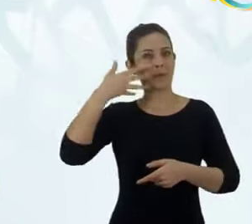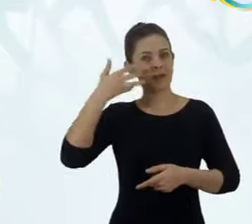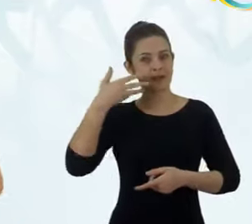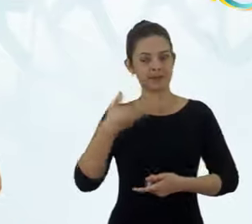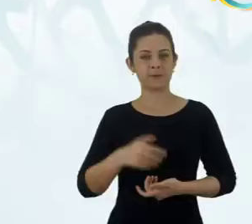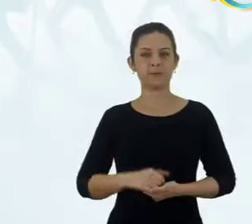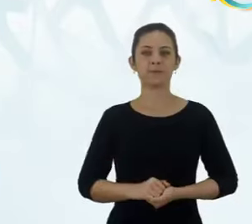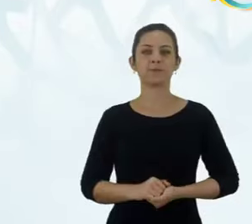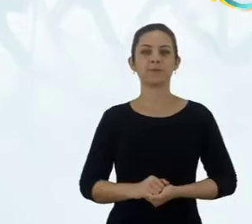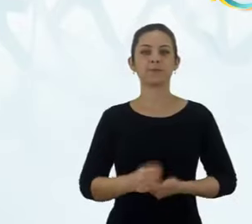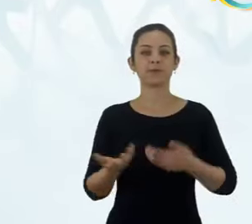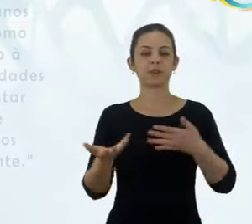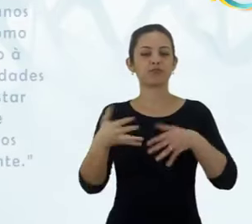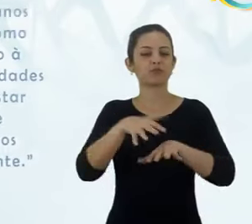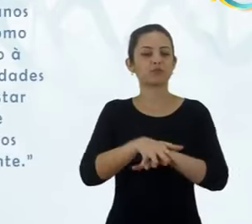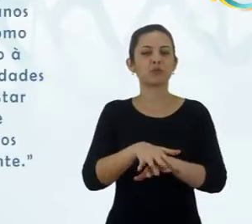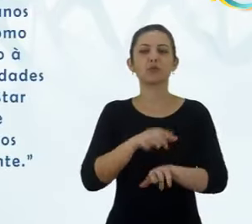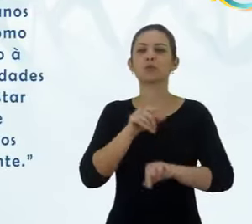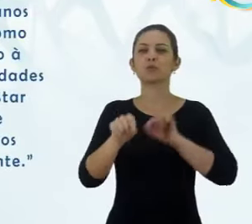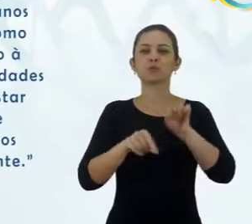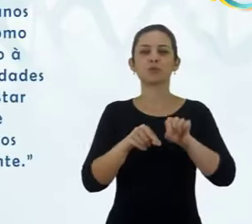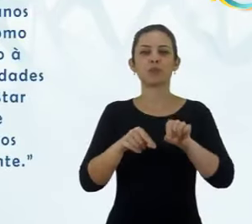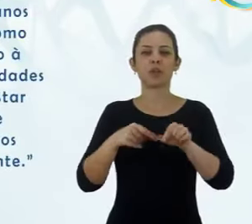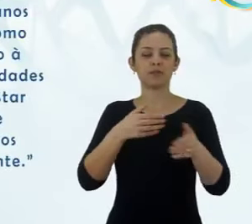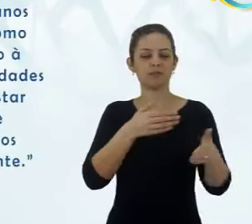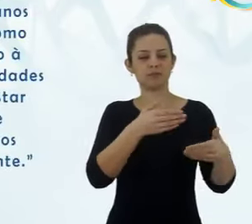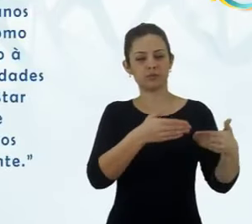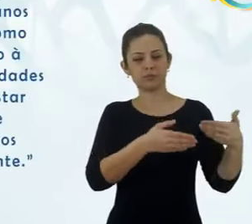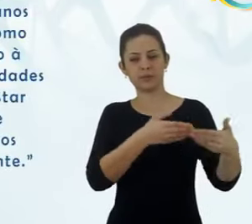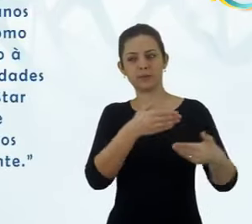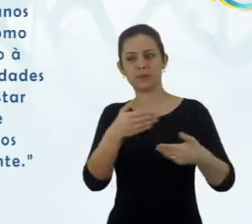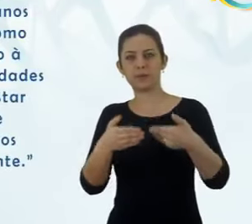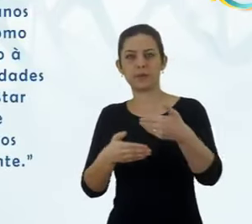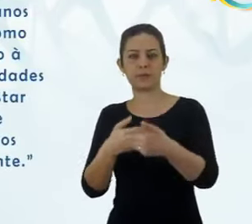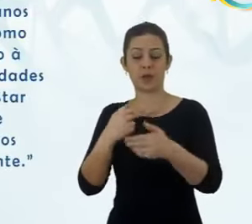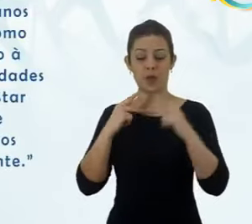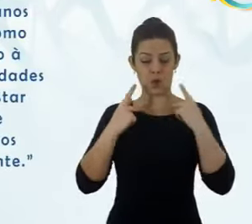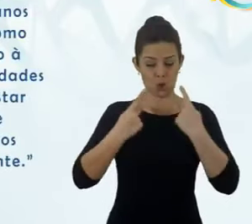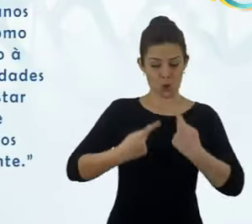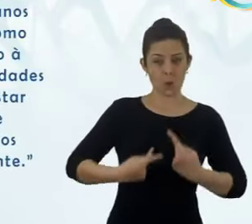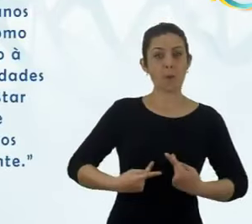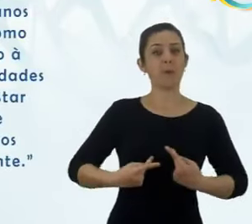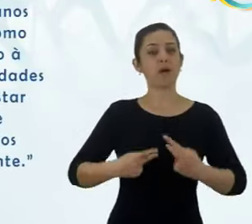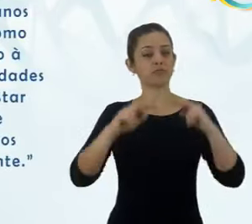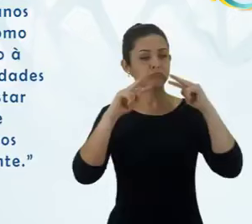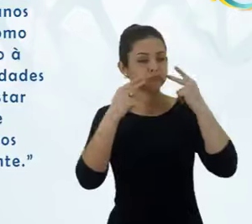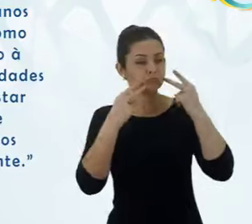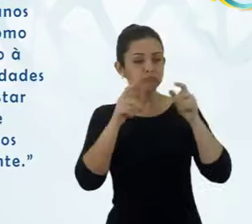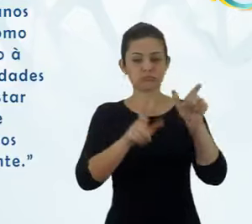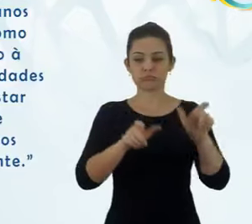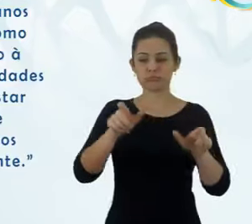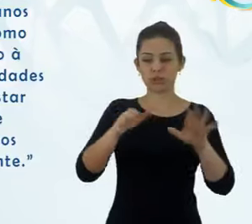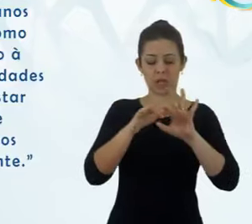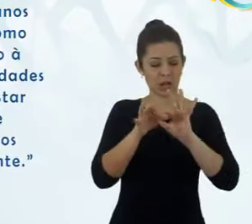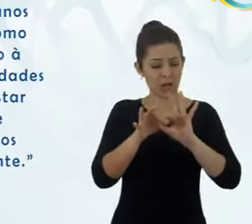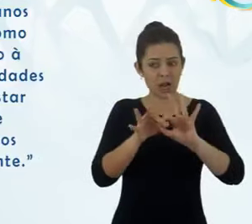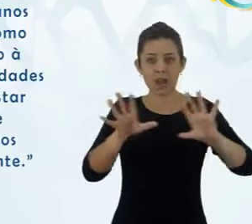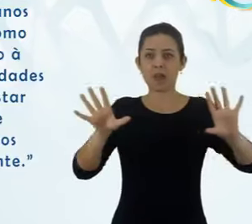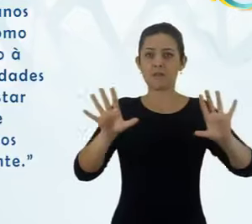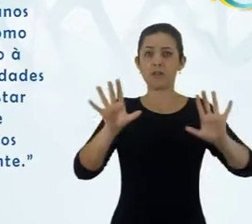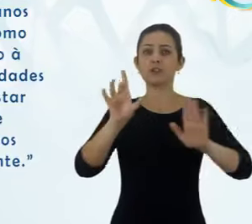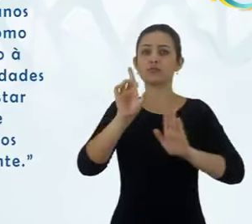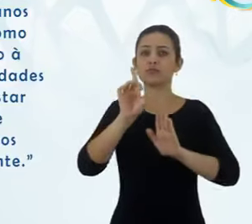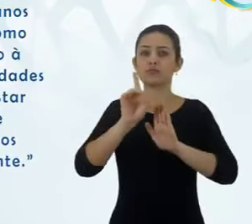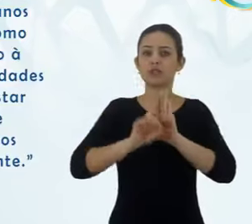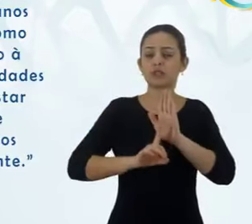vim aqui para falar com vocês. A inclusão é o processo pelo qual todos os seres humanos são reconhecidos como livres e